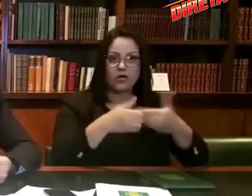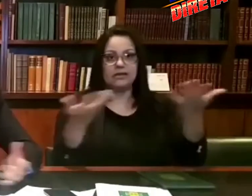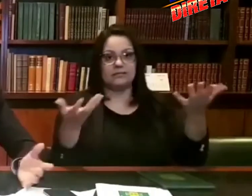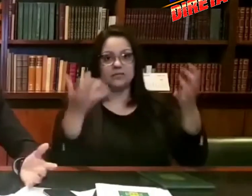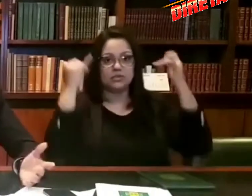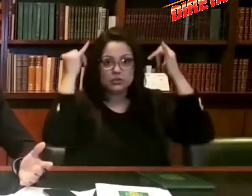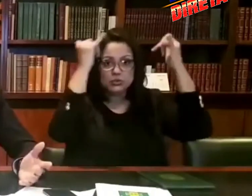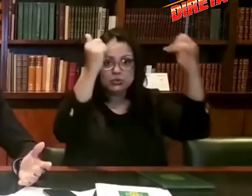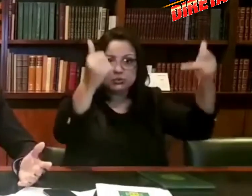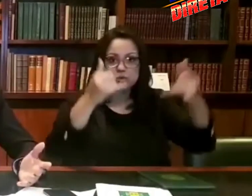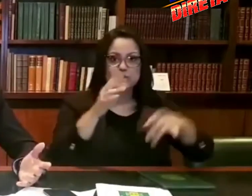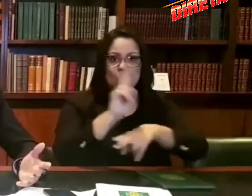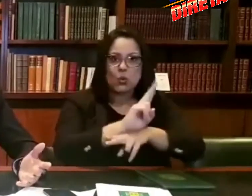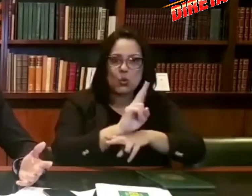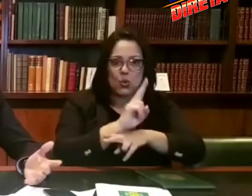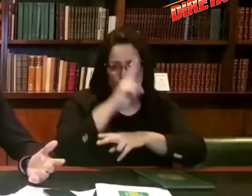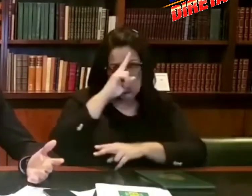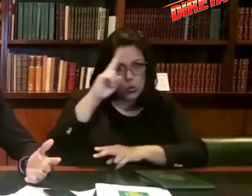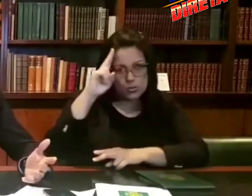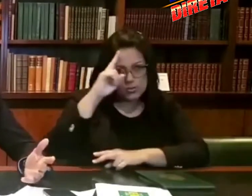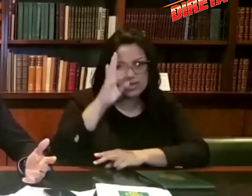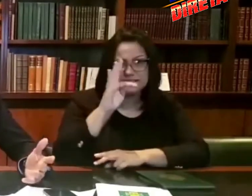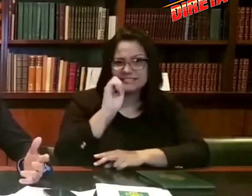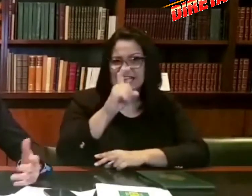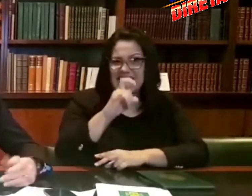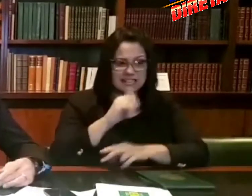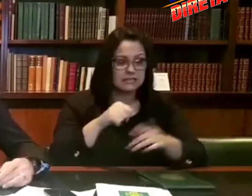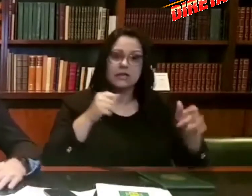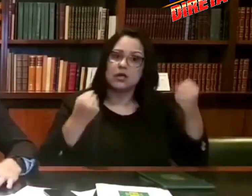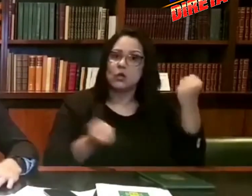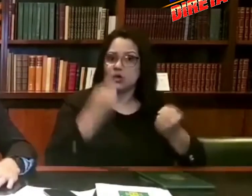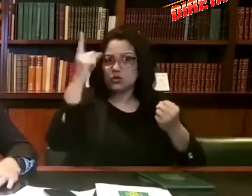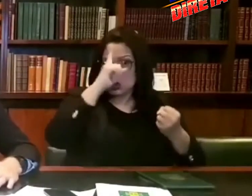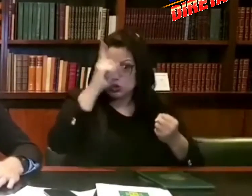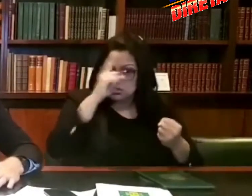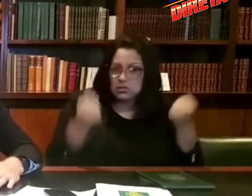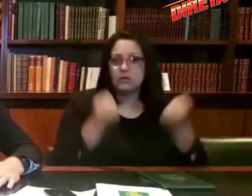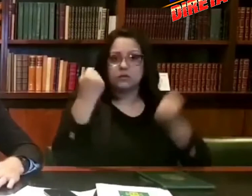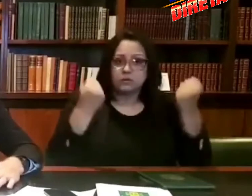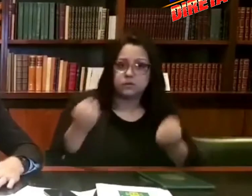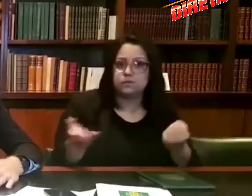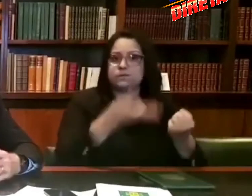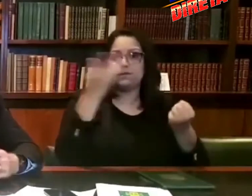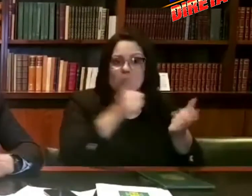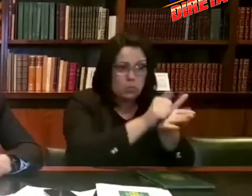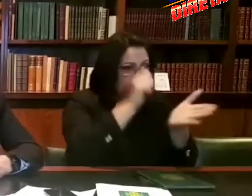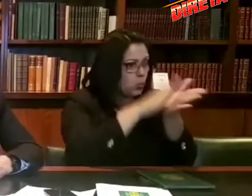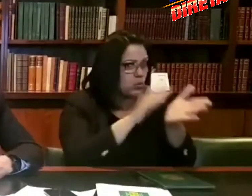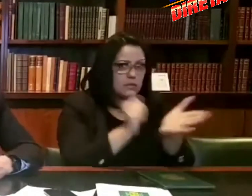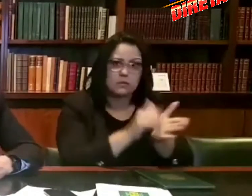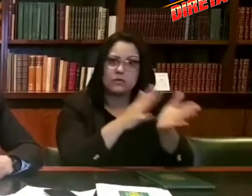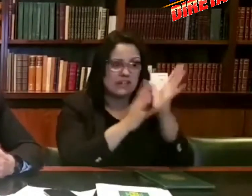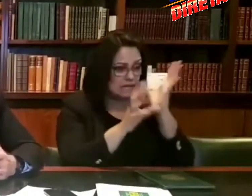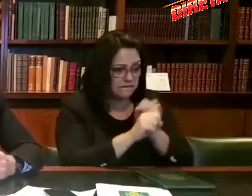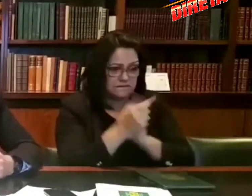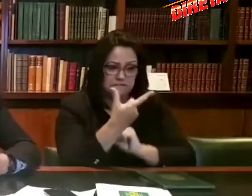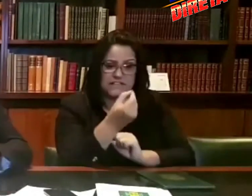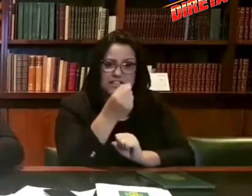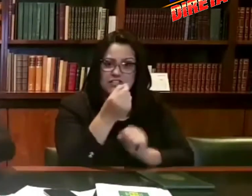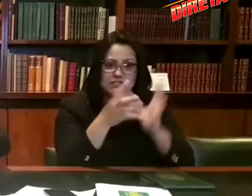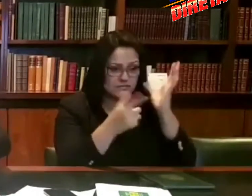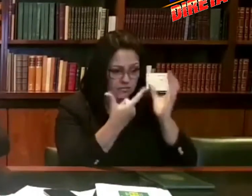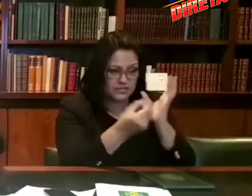Uber. Pô, 20 pontos no ano é rápido. Então, estão passando para 40 pontos. Então, o projeto é muito